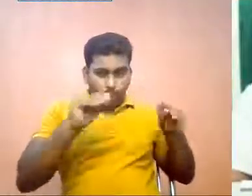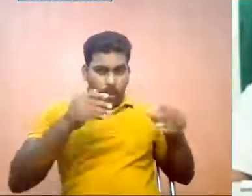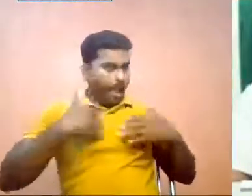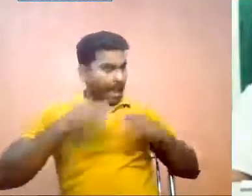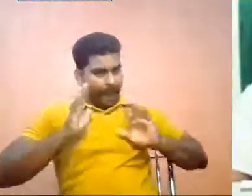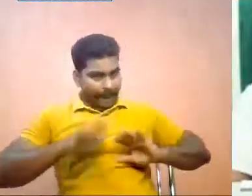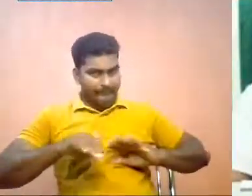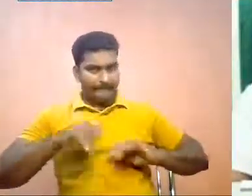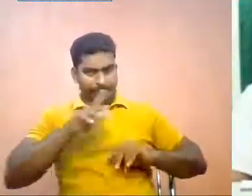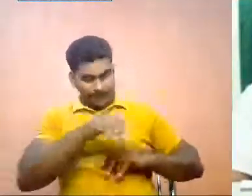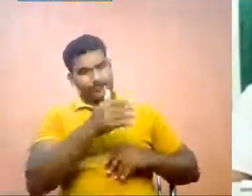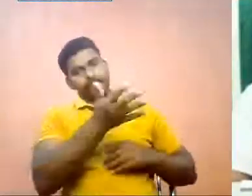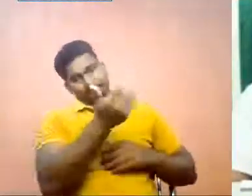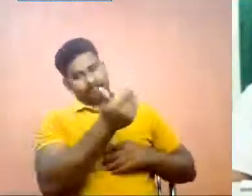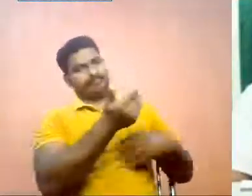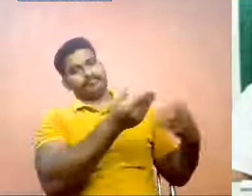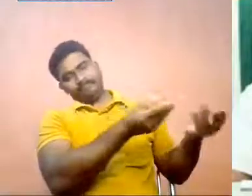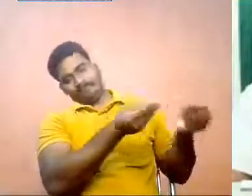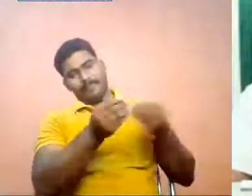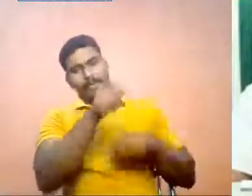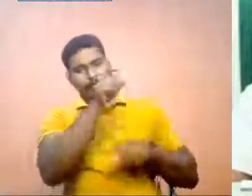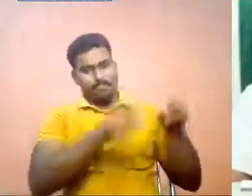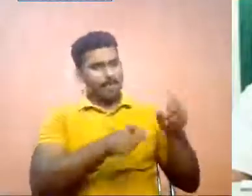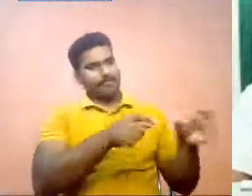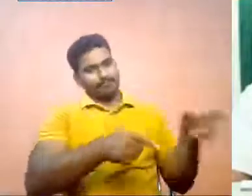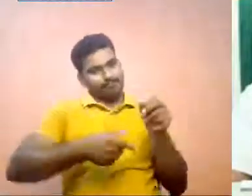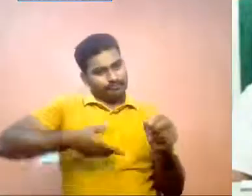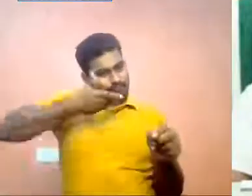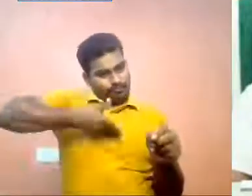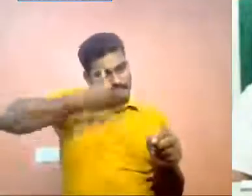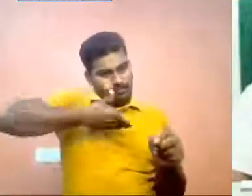എക്സൈസ് വകുപ്പിന് നിർദ്ദേശം നൽകിയിട്ടുണ്ട്.